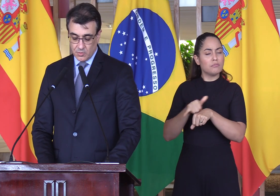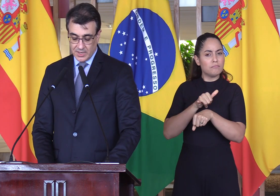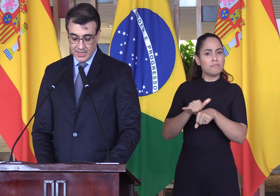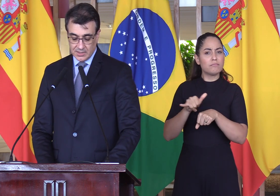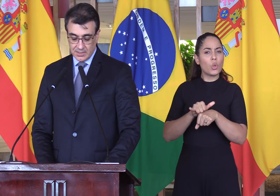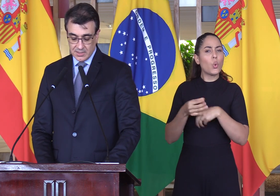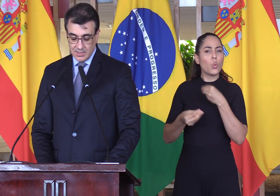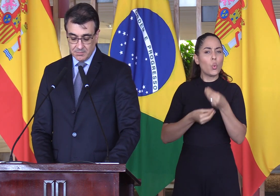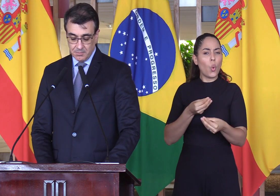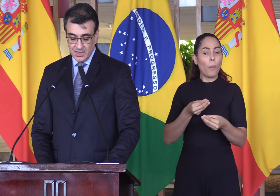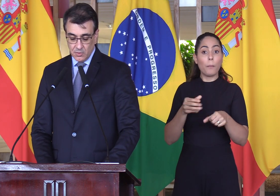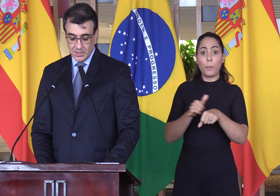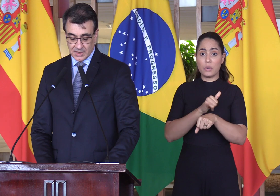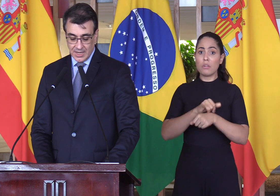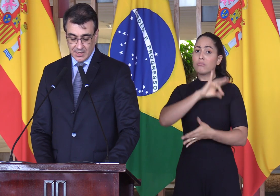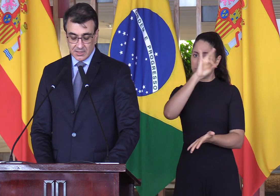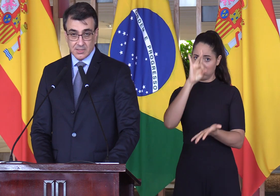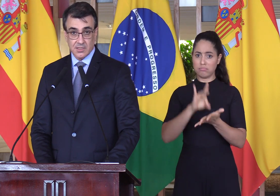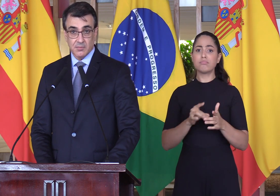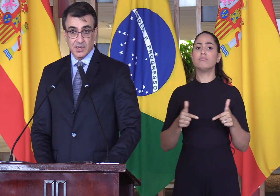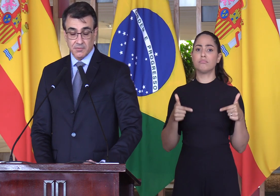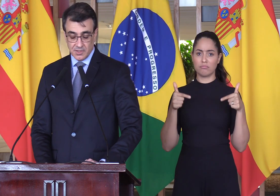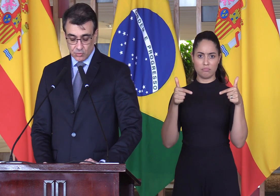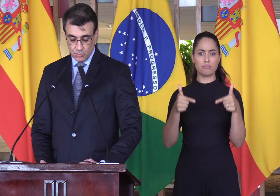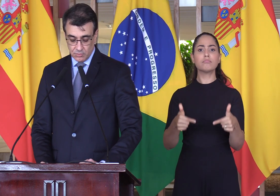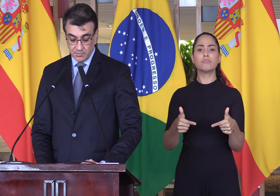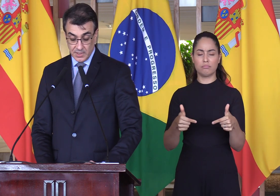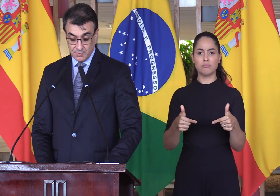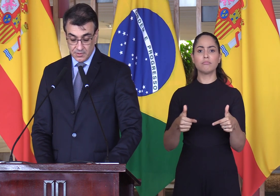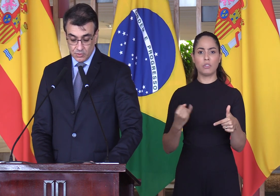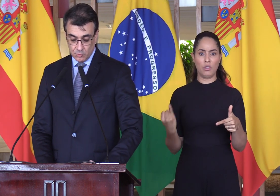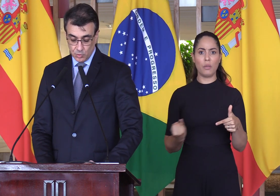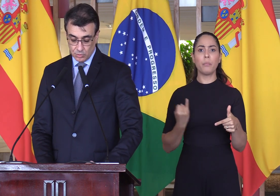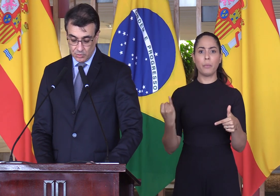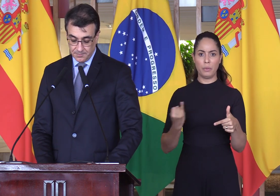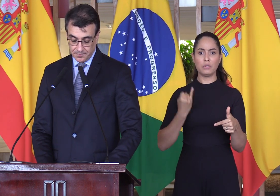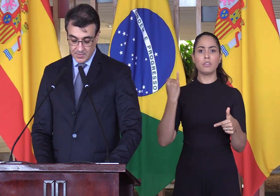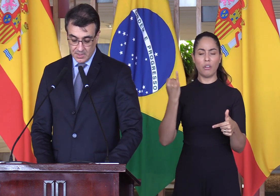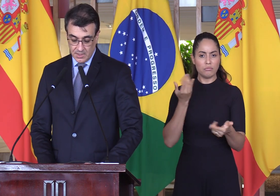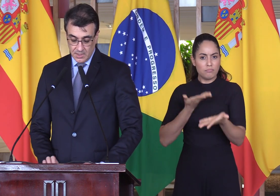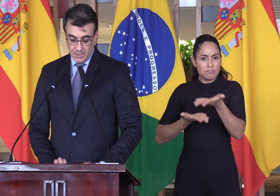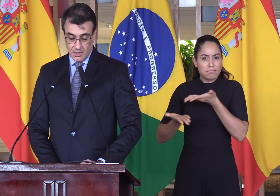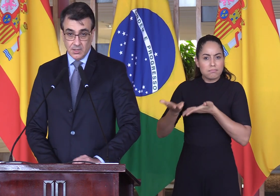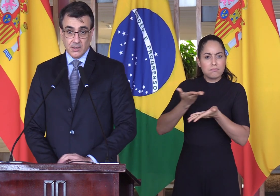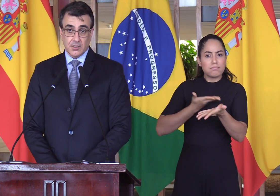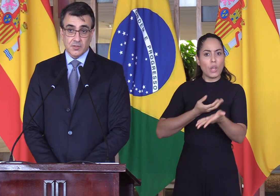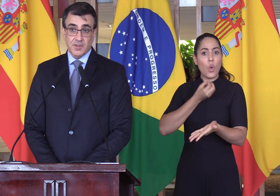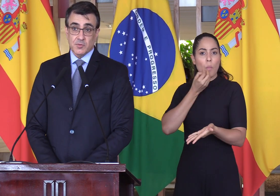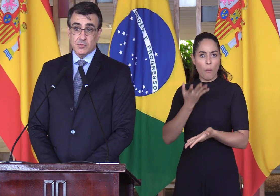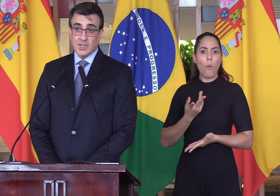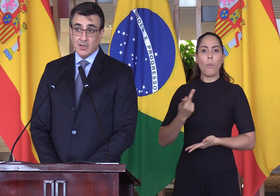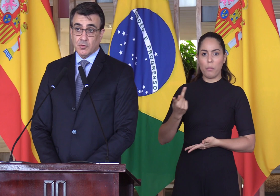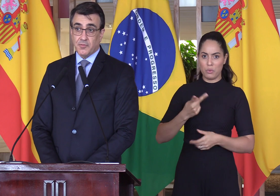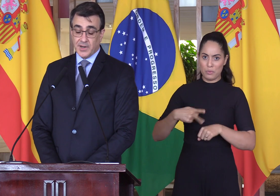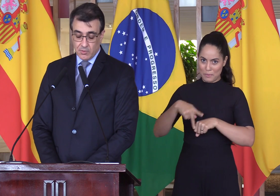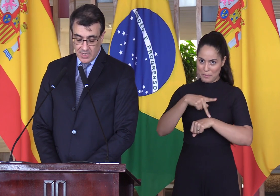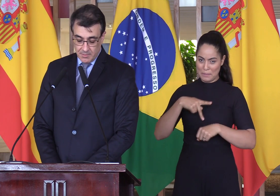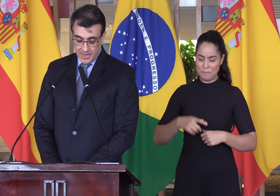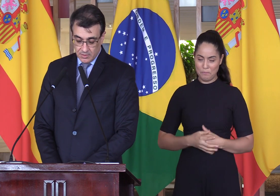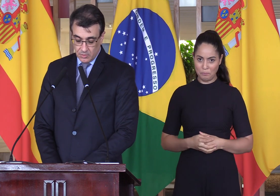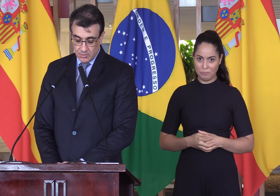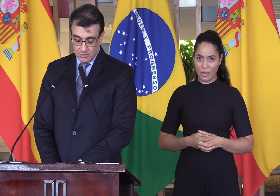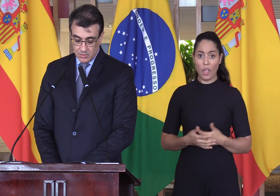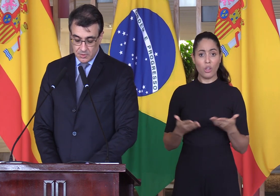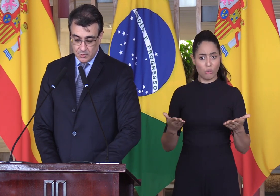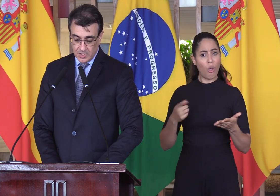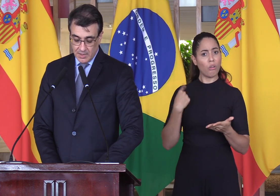medidas concretas e prioritárias em benefício mútuo. Tivemos um diálogo franco